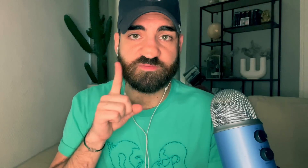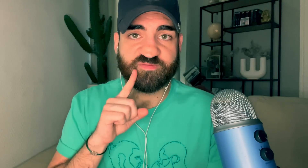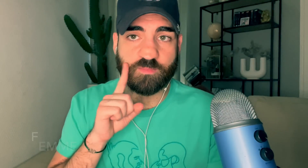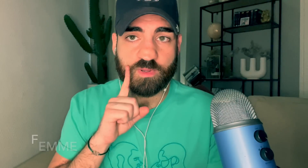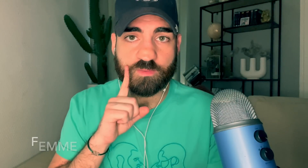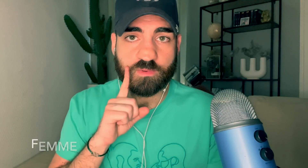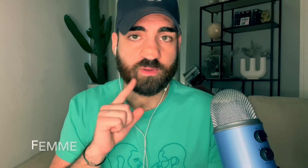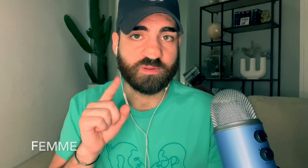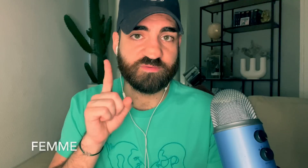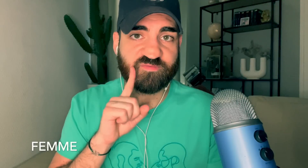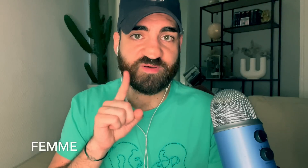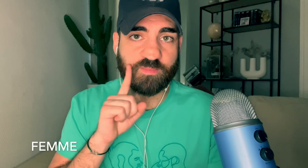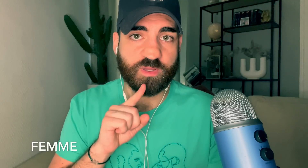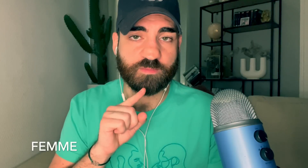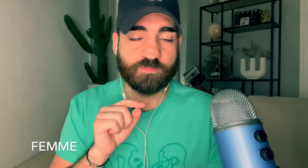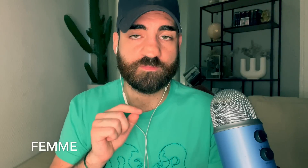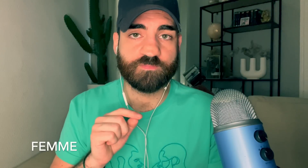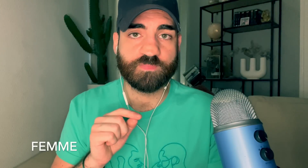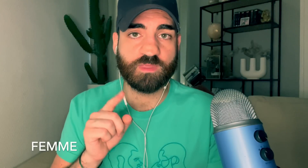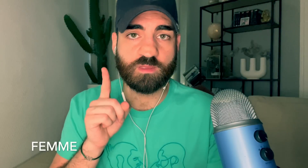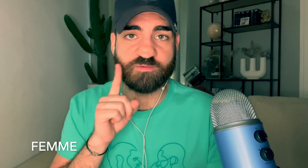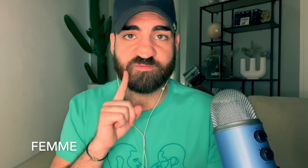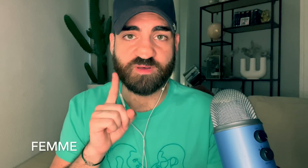Femme, femme, femme.